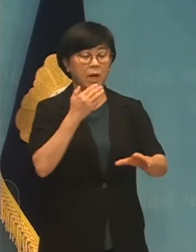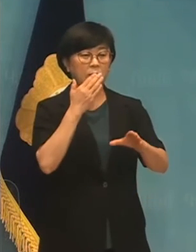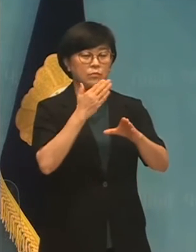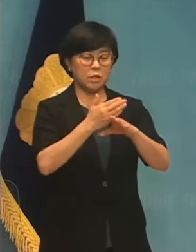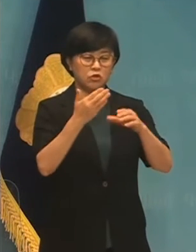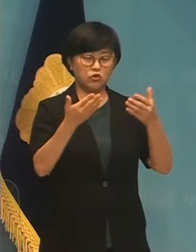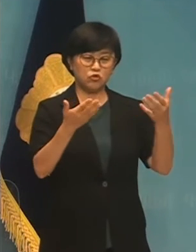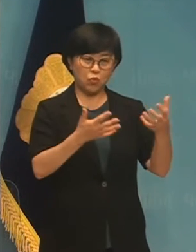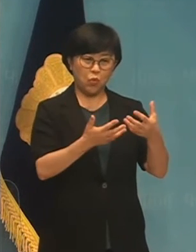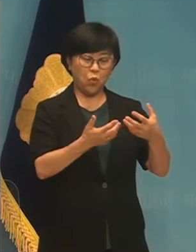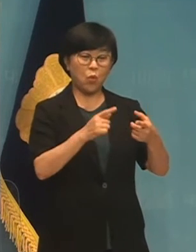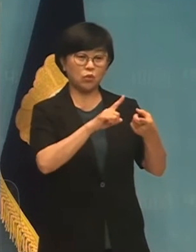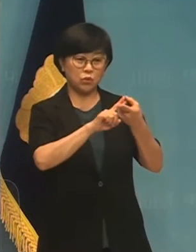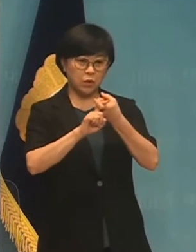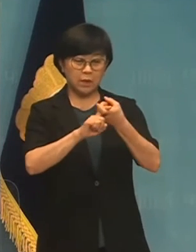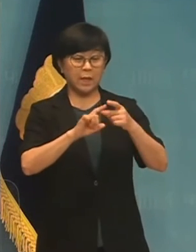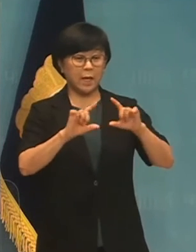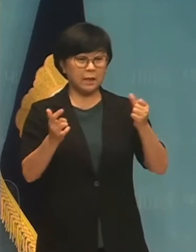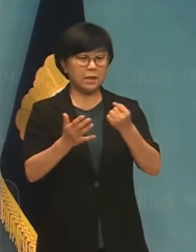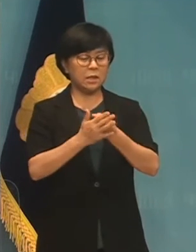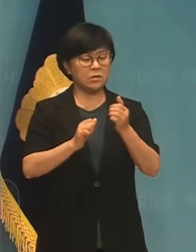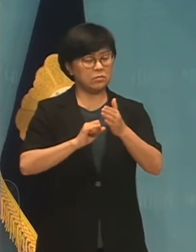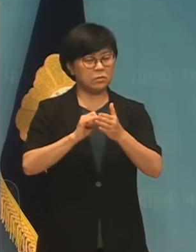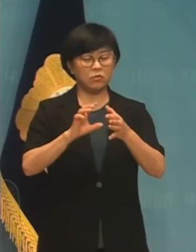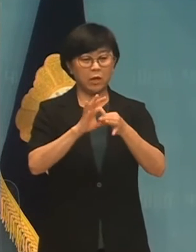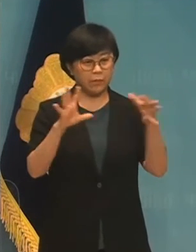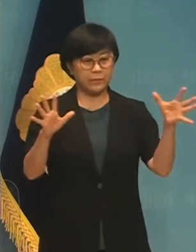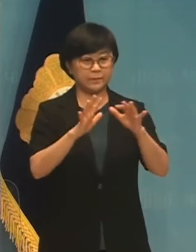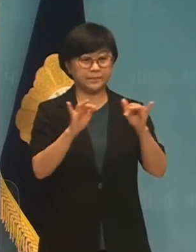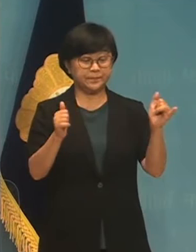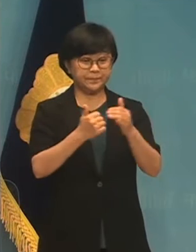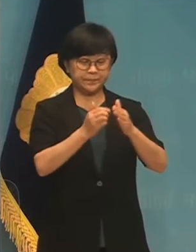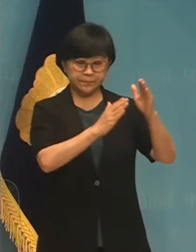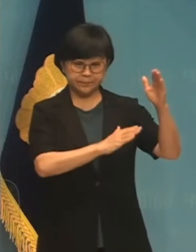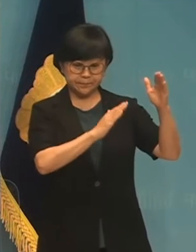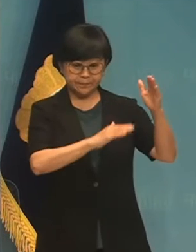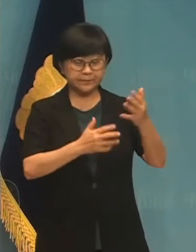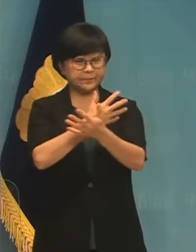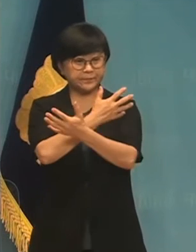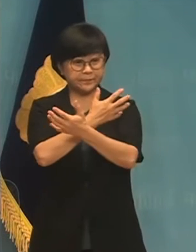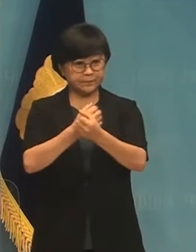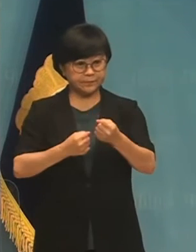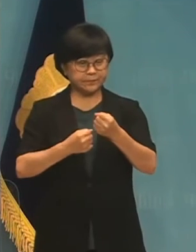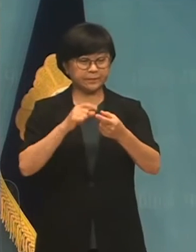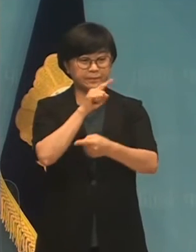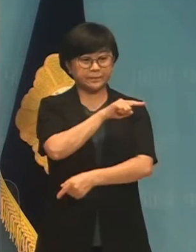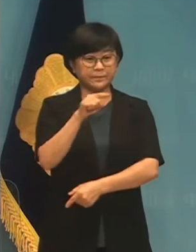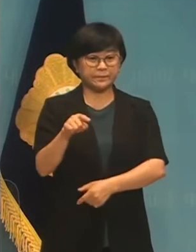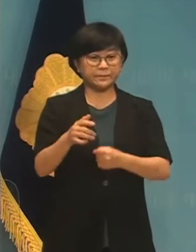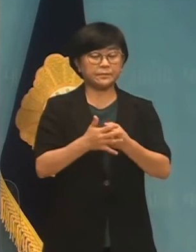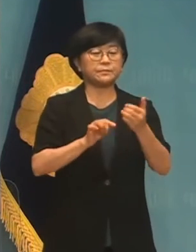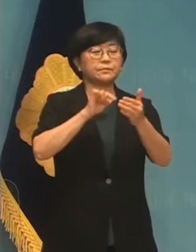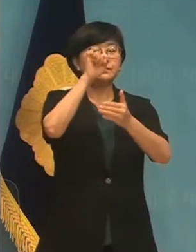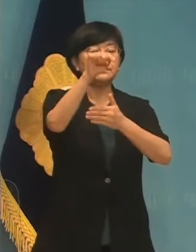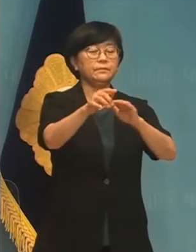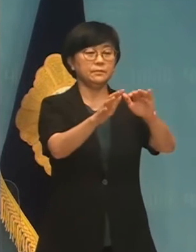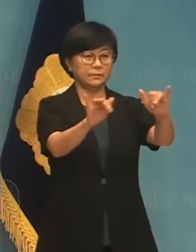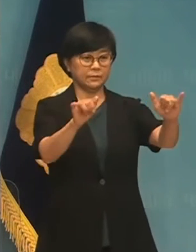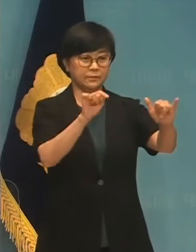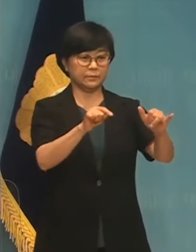민주노총이냐 아니냐는 저 먼 나라의 이야기로 들리는 이들, 정규직, 비정규직 갈등의 울타리 그 바깥에 존재하는